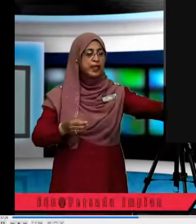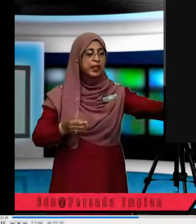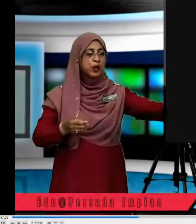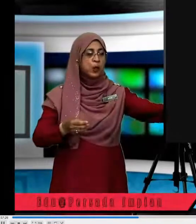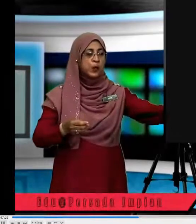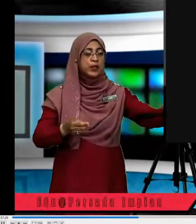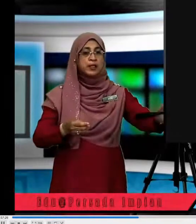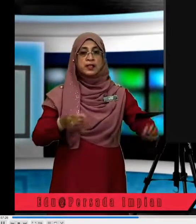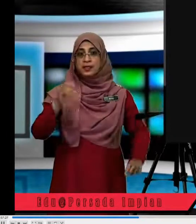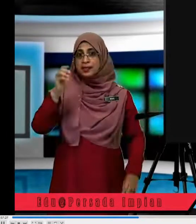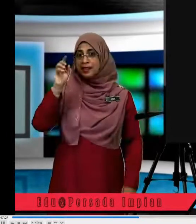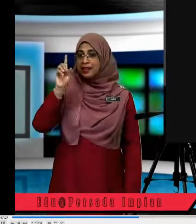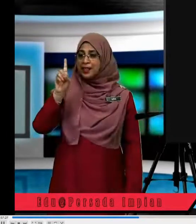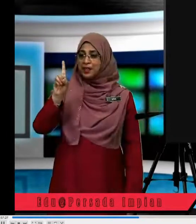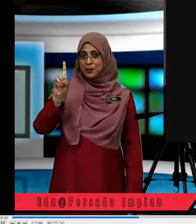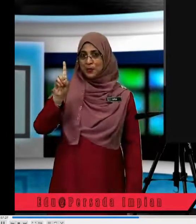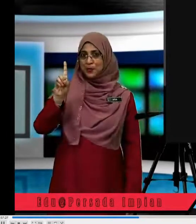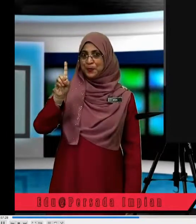nomor